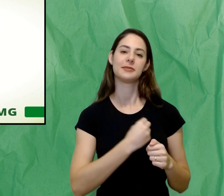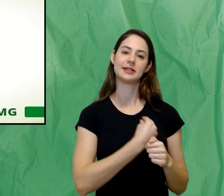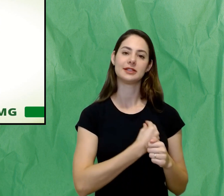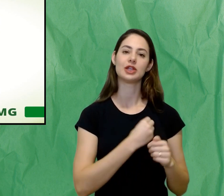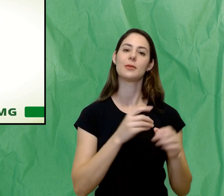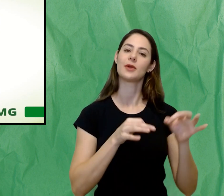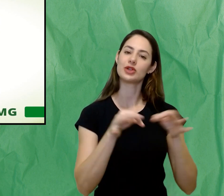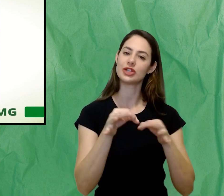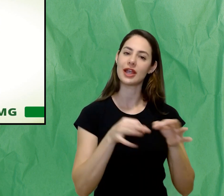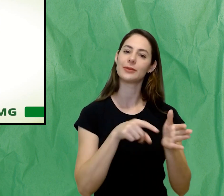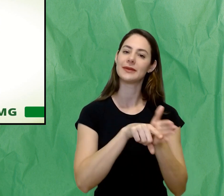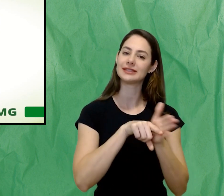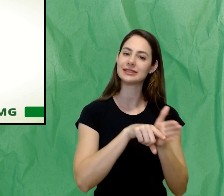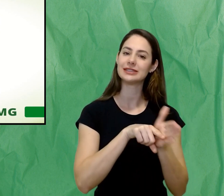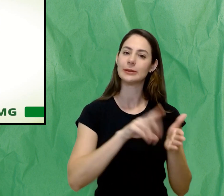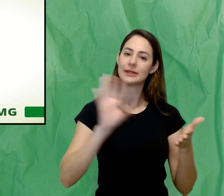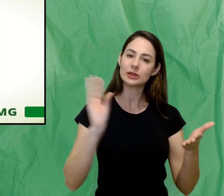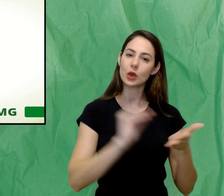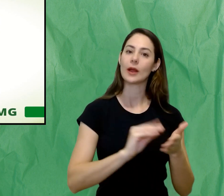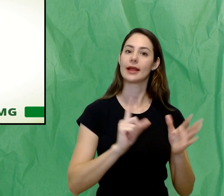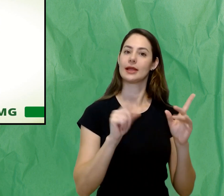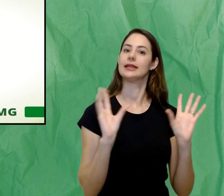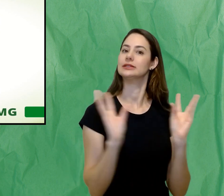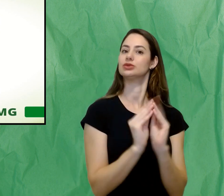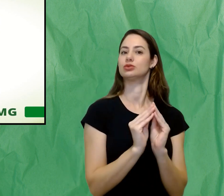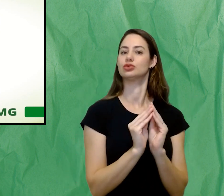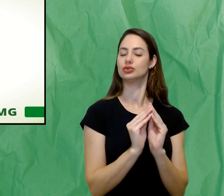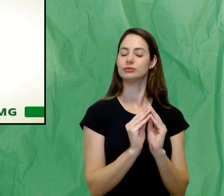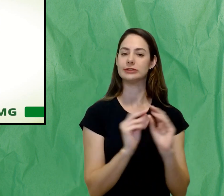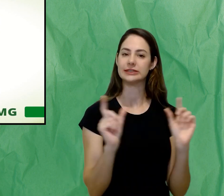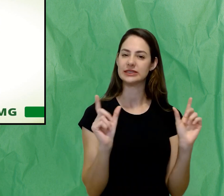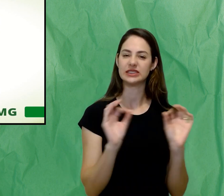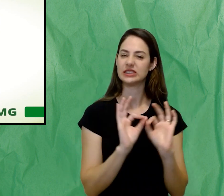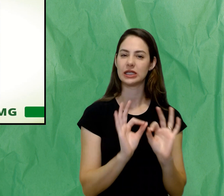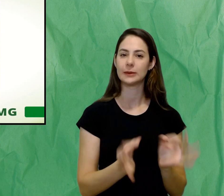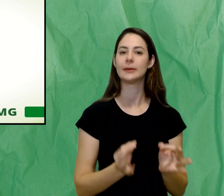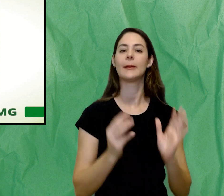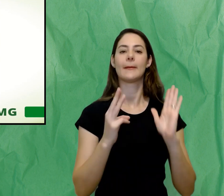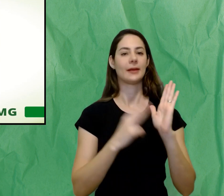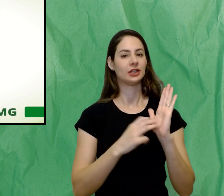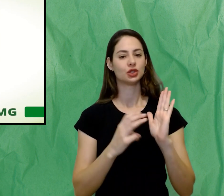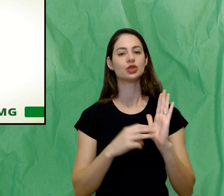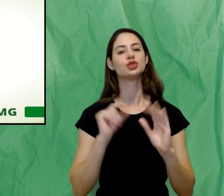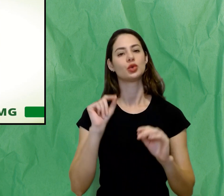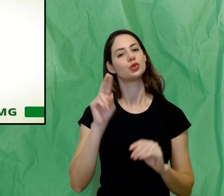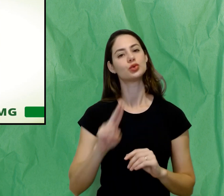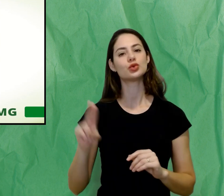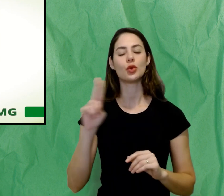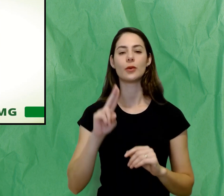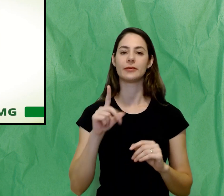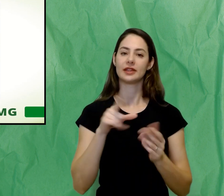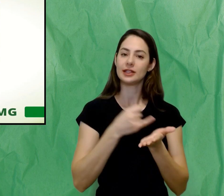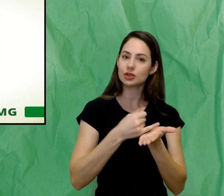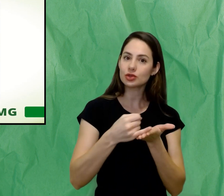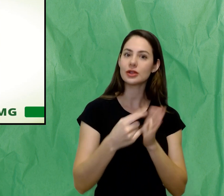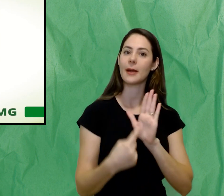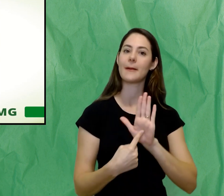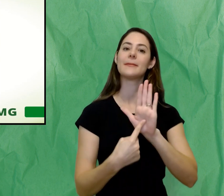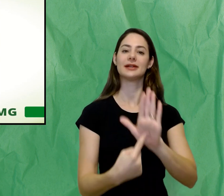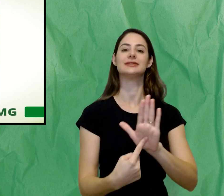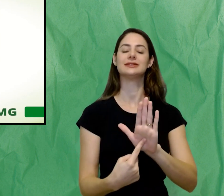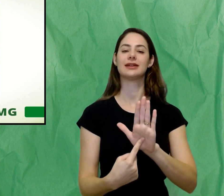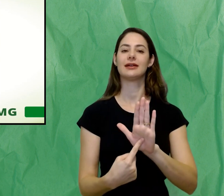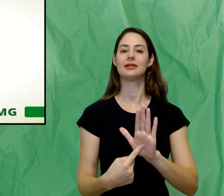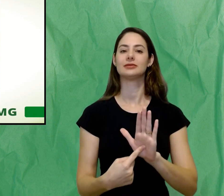nos projetos de pesquisa de uma maneira bem resumida, tá? Você pode colocar a metodologia utilizada. Então, na introdução, você tem que